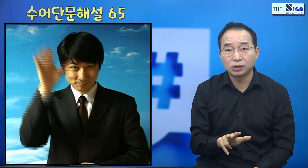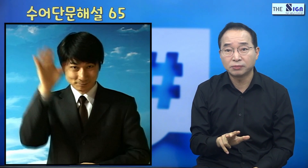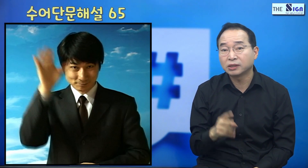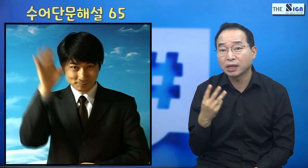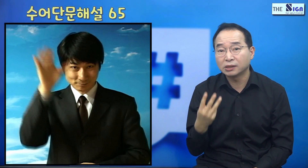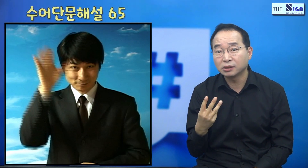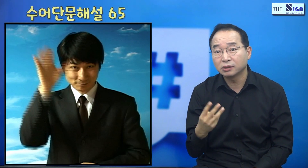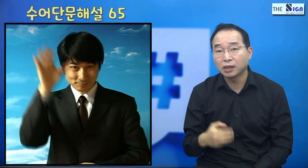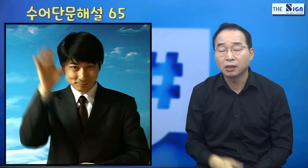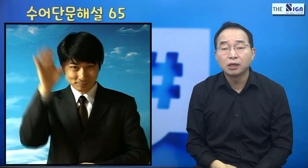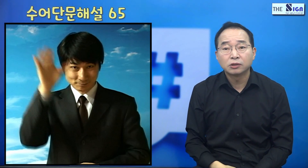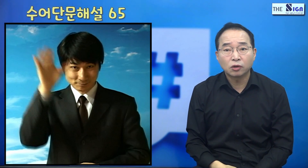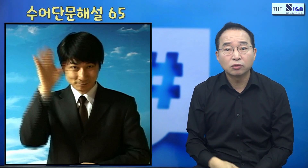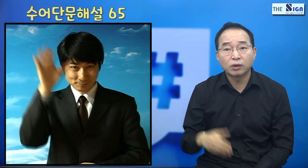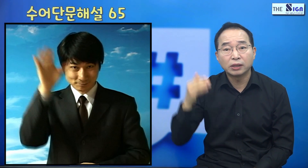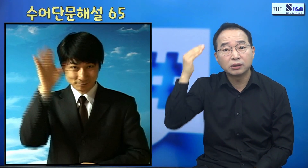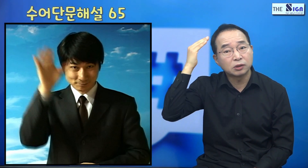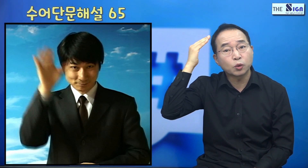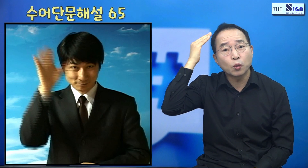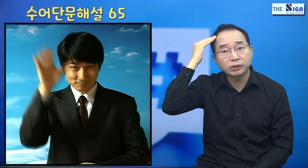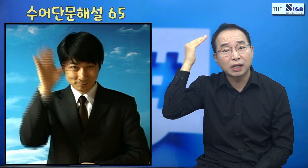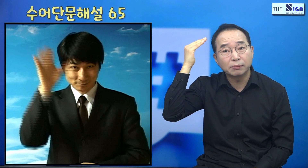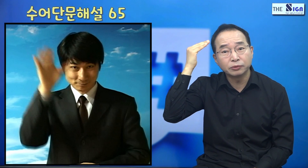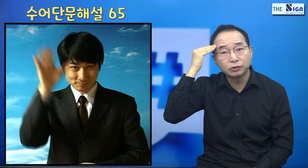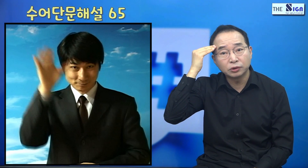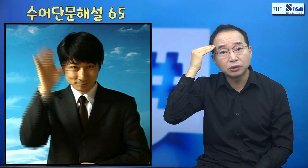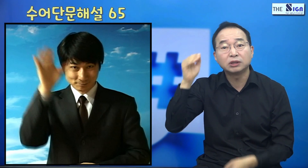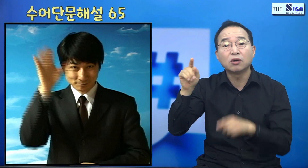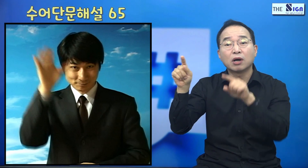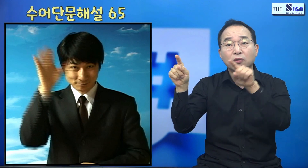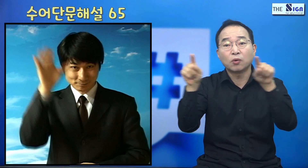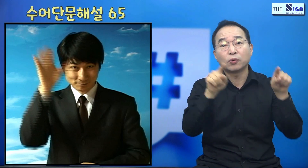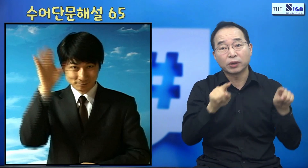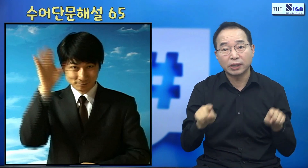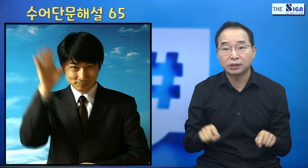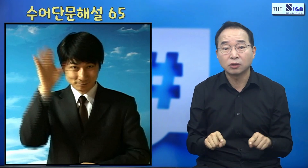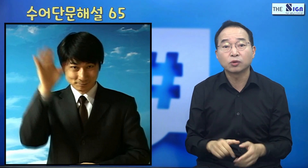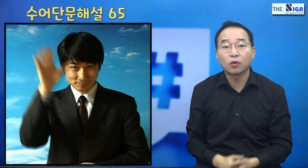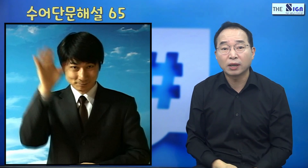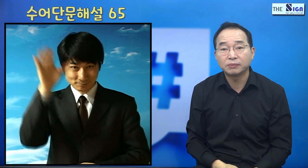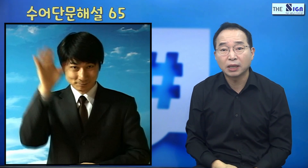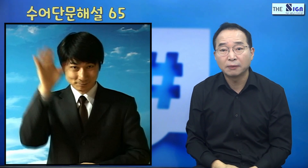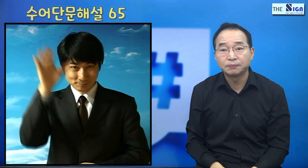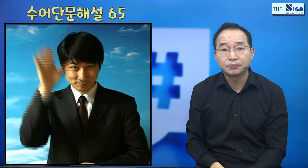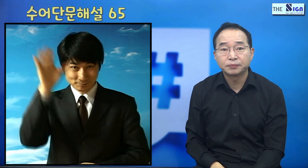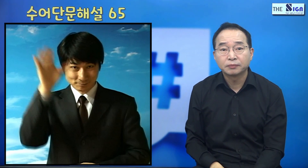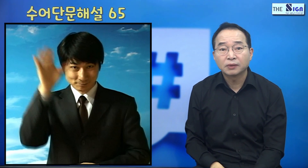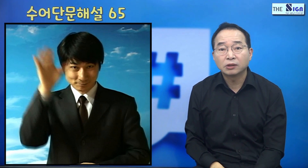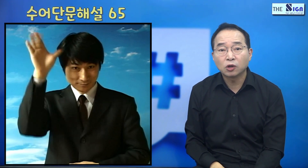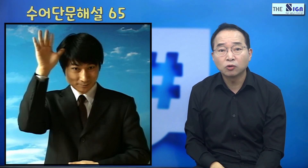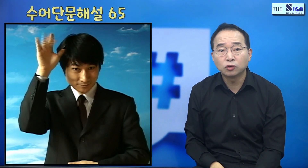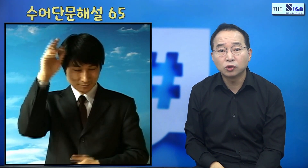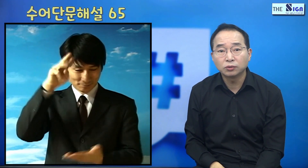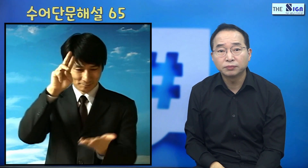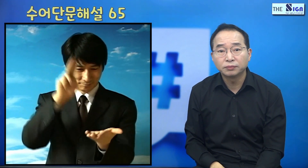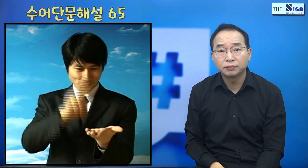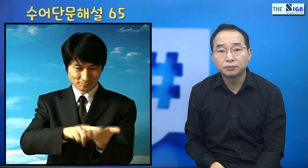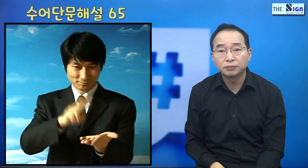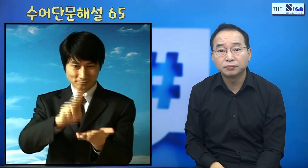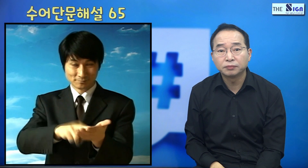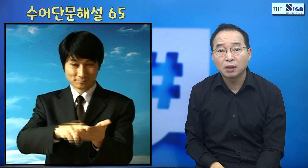분도 있습니다. 세 가지 쓰는데, 저는 권할 때 이제 통역사 분들은 이거 하고 이렇게 하시는 걸 좀 권합니다.